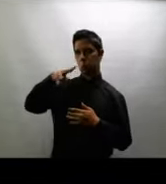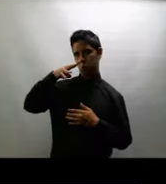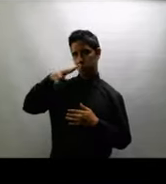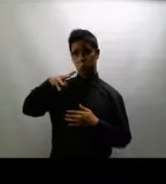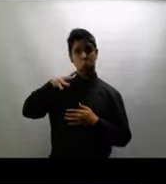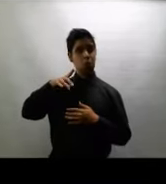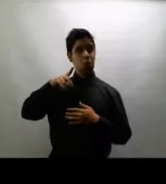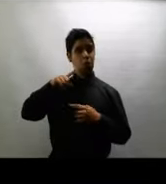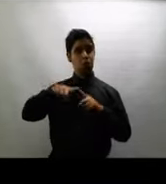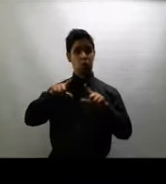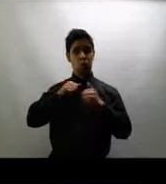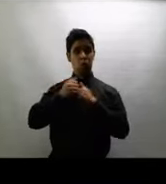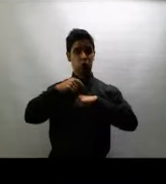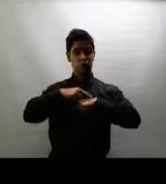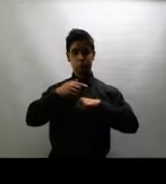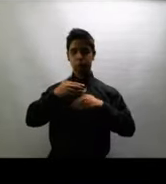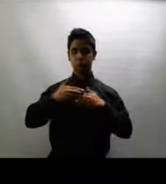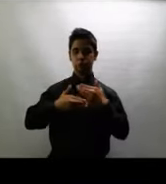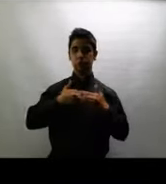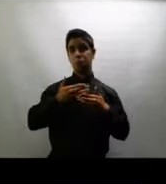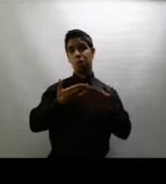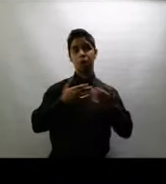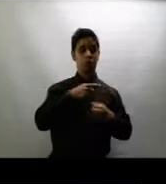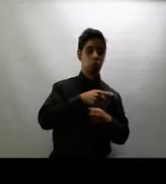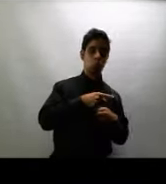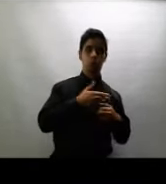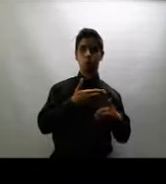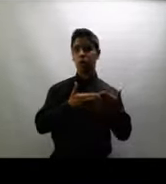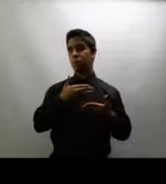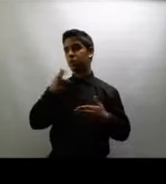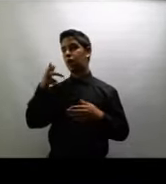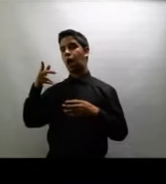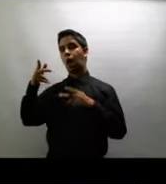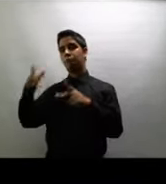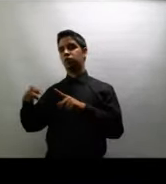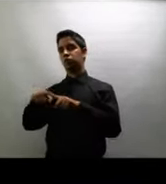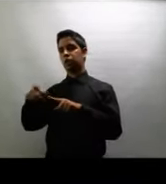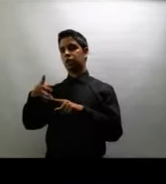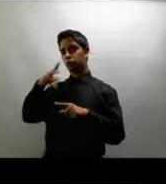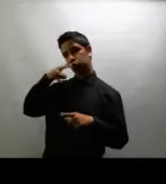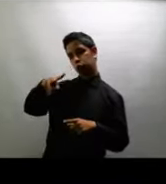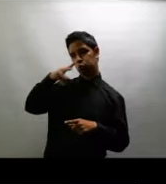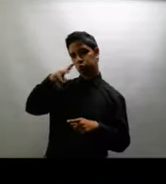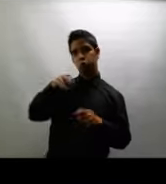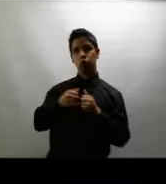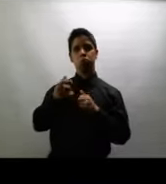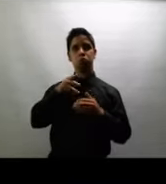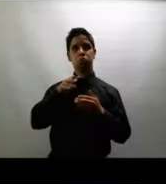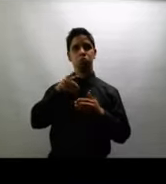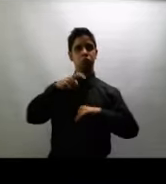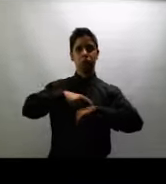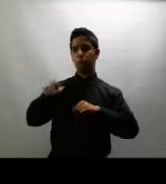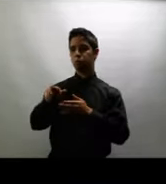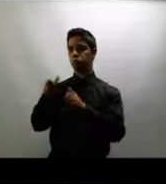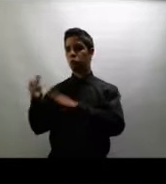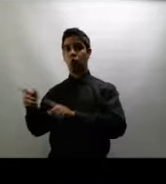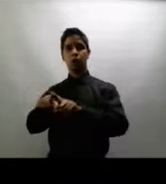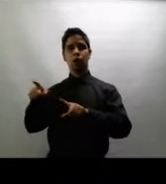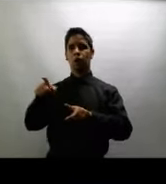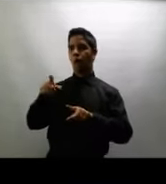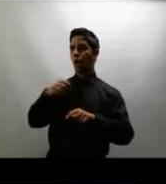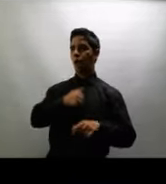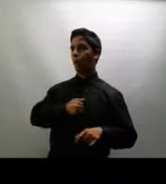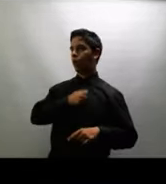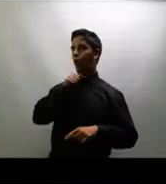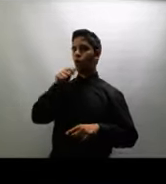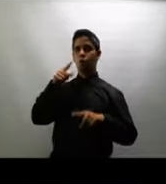persona con la que usted tenía que resolver ese asunto pendiente, que ya no se va a dar la oportunidad. Sí. Y hablando de perdón, otro